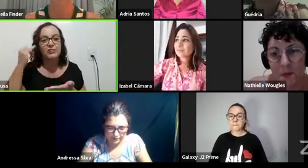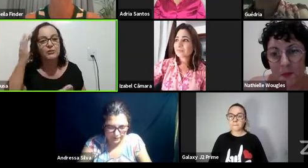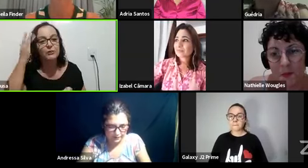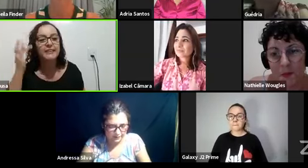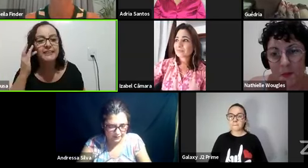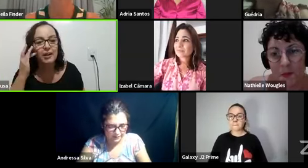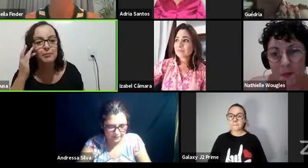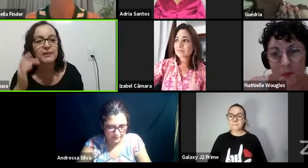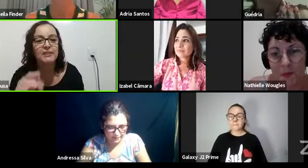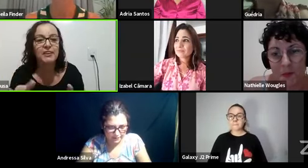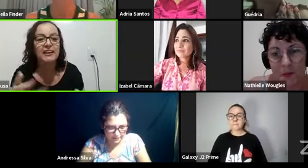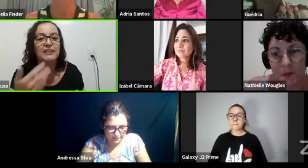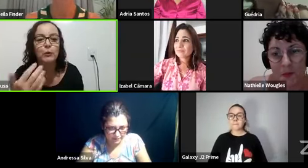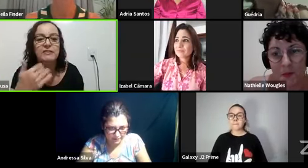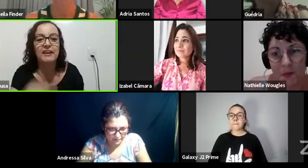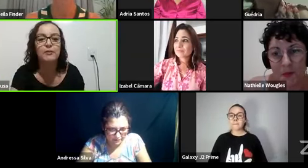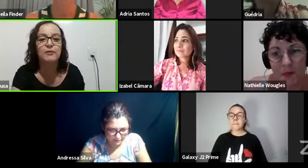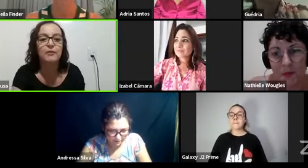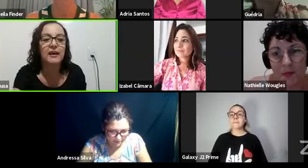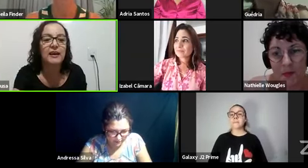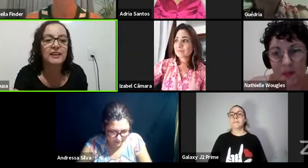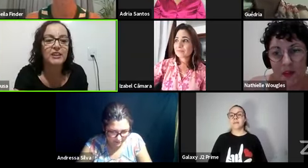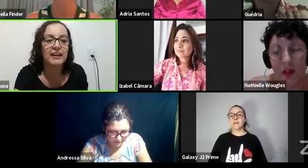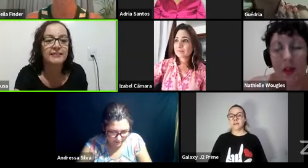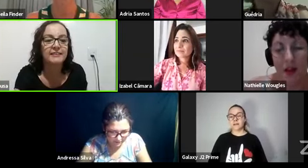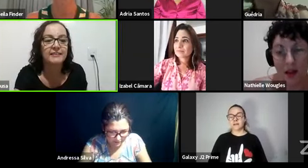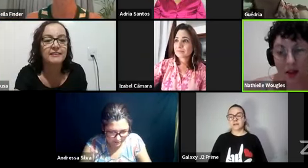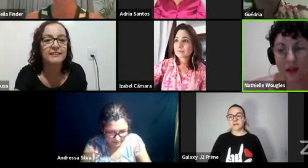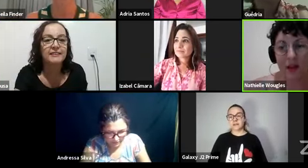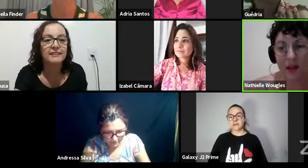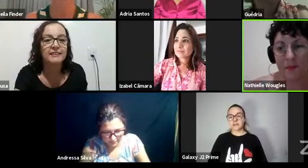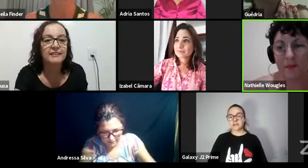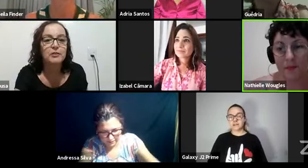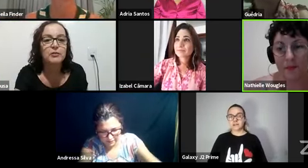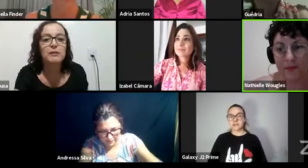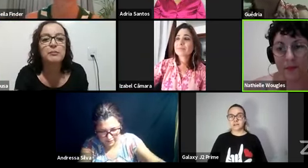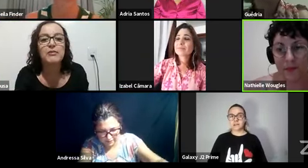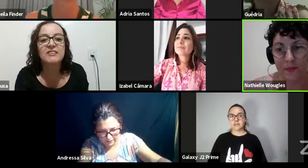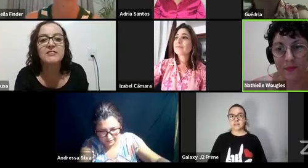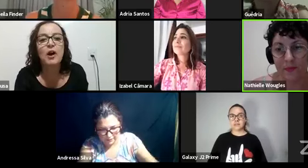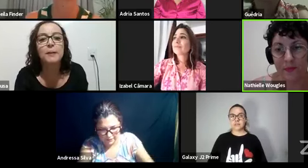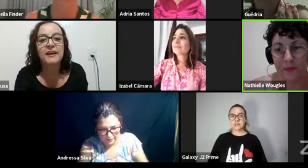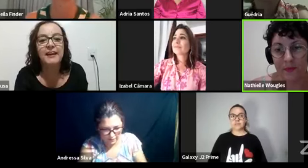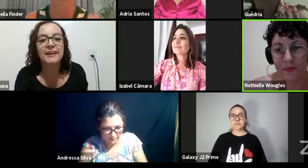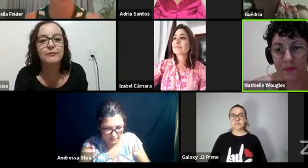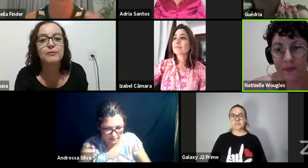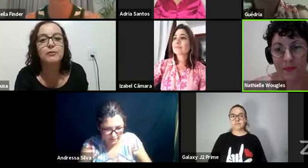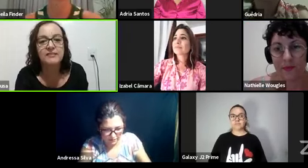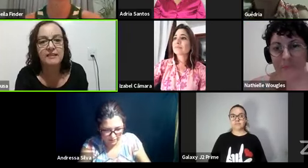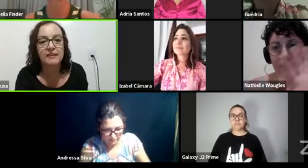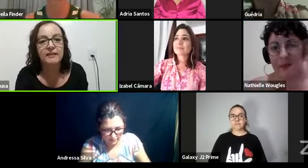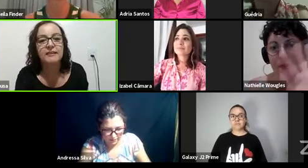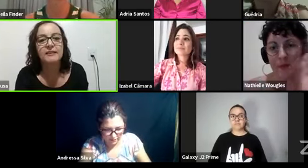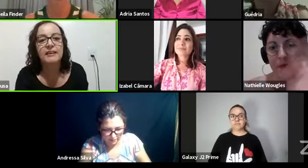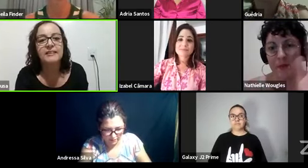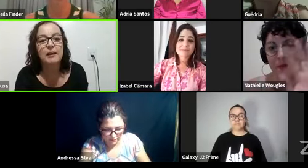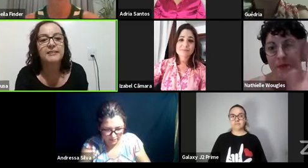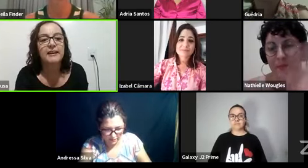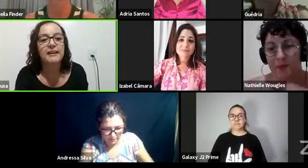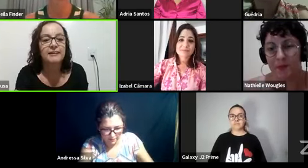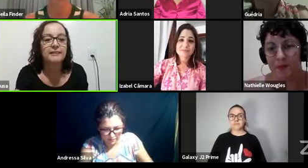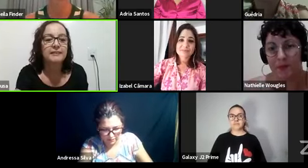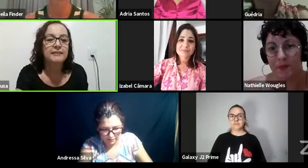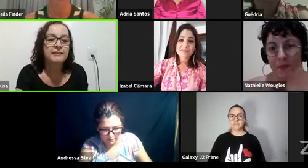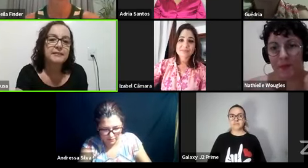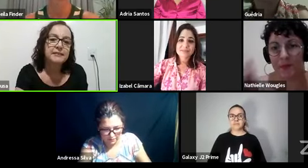Jaque, ela tá achando que não tem intérprete, acho que ela não consegue ver a Jaque. Ah, tá. Se você puder fazer o sinal para ela, ela vê você, que a